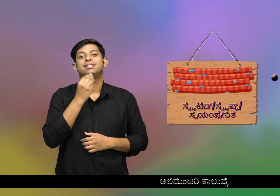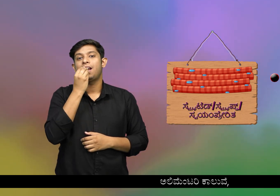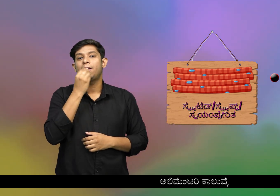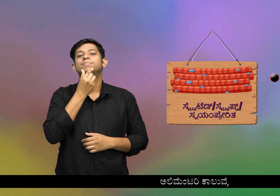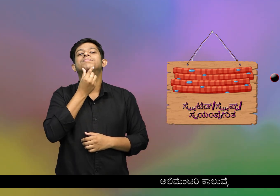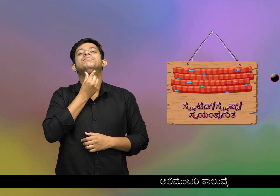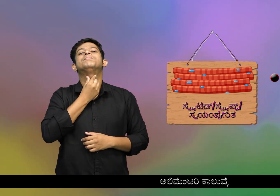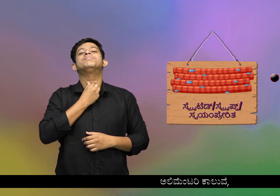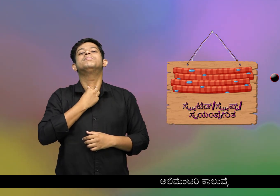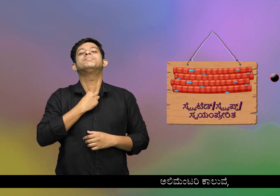ಅಲಿಮೆಂಟರಿ ಕಾಲುವೆ,